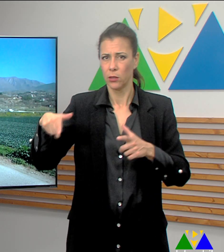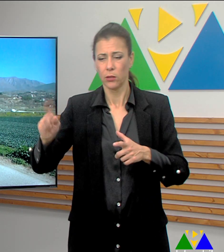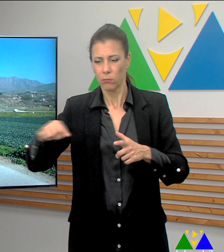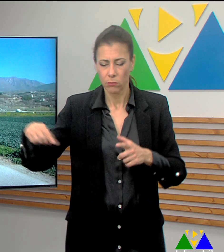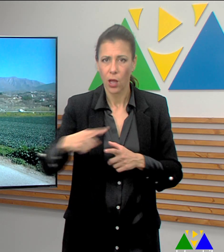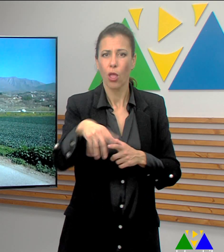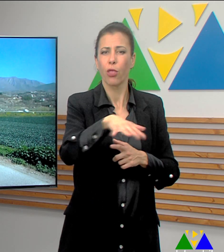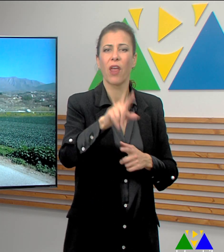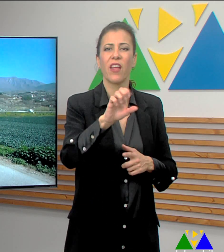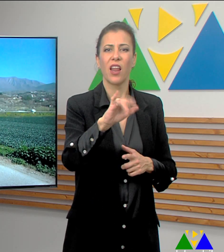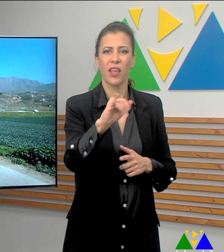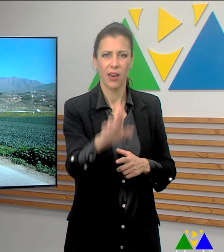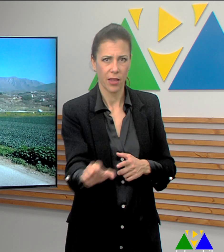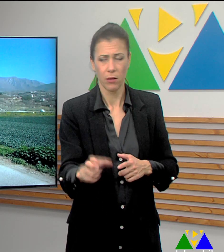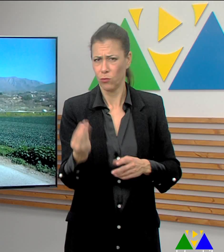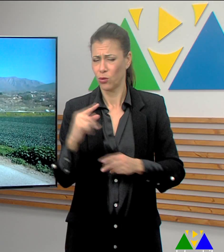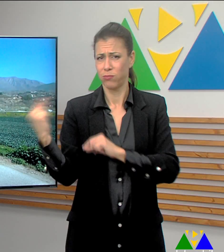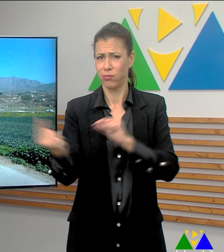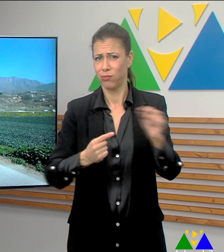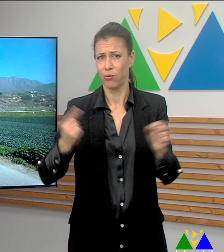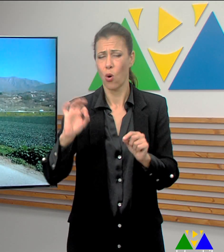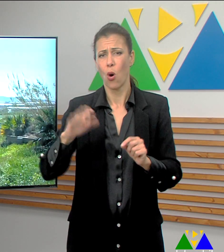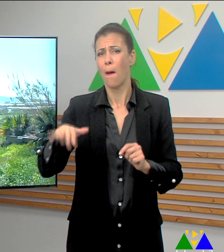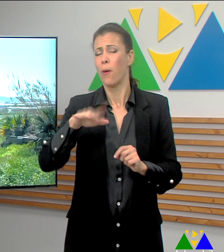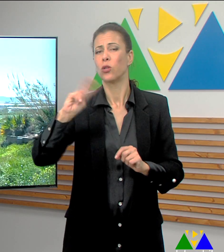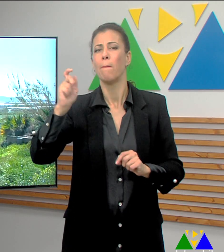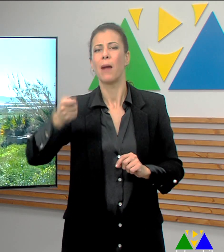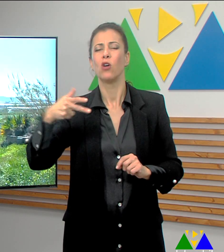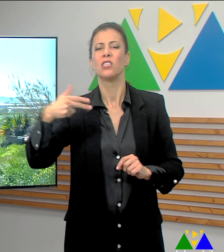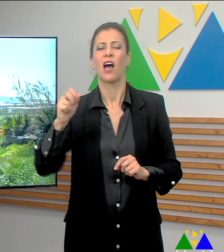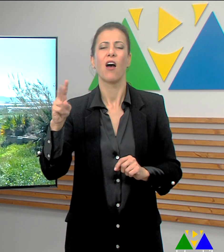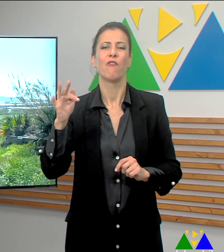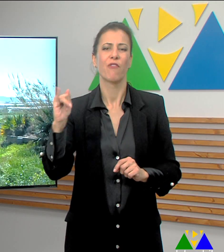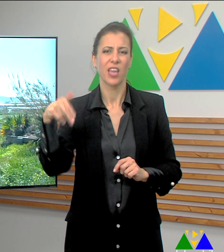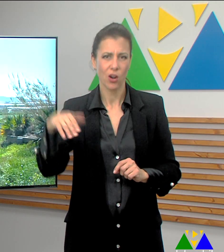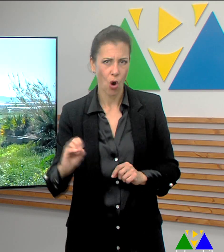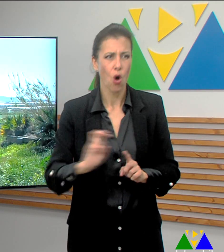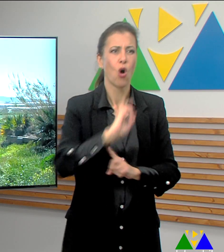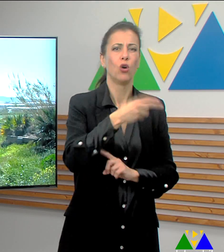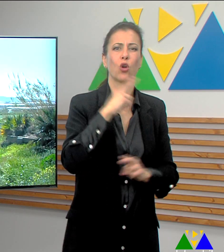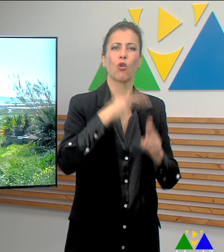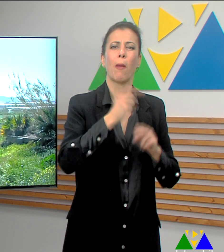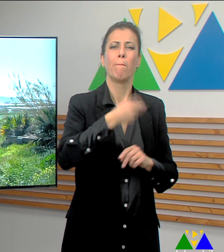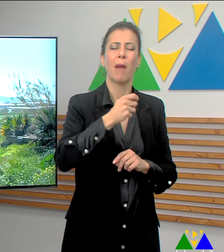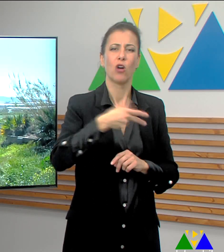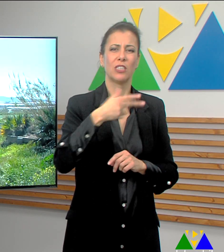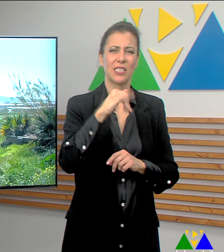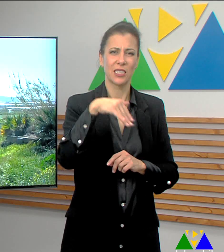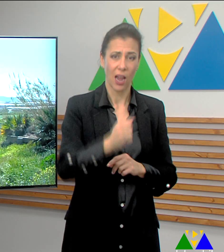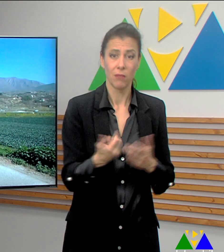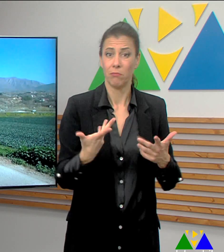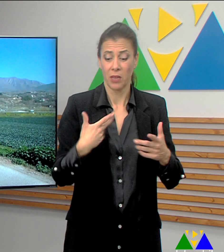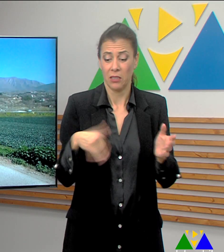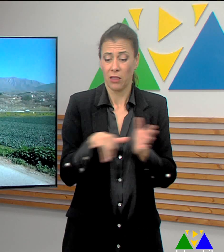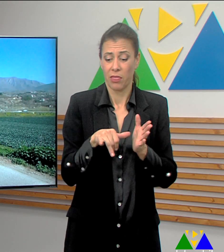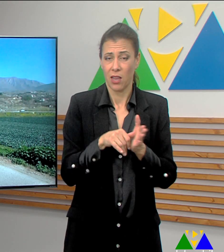Deire, o la zona del pago de Chafino, la zona del pago de la China, que son pagos que están